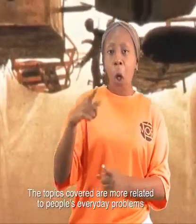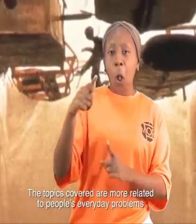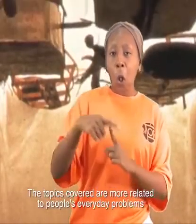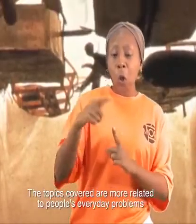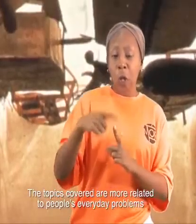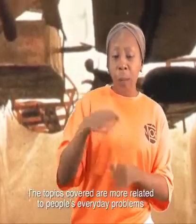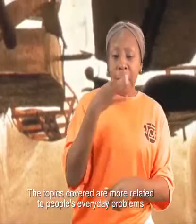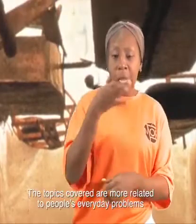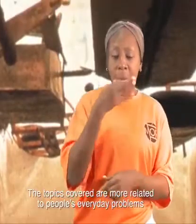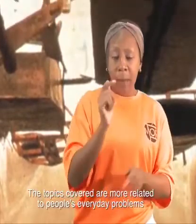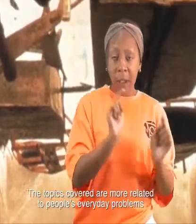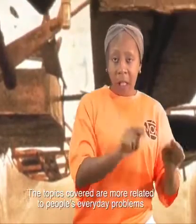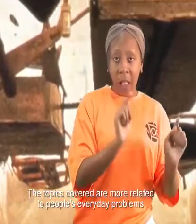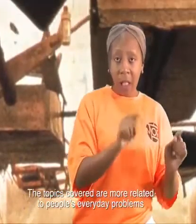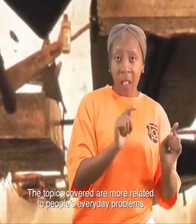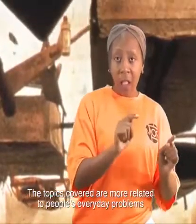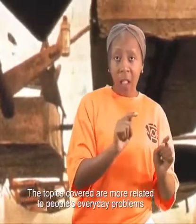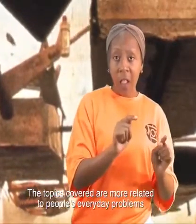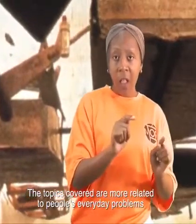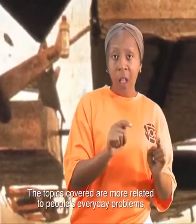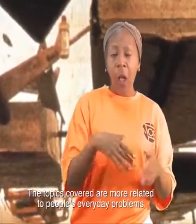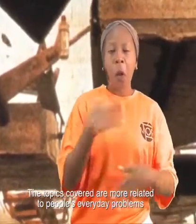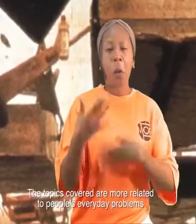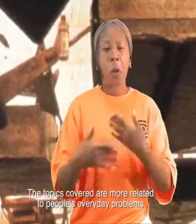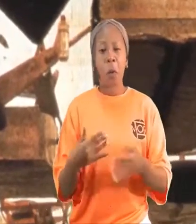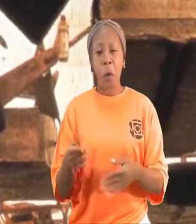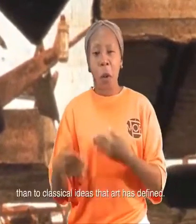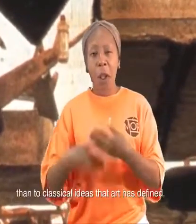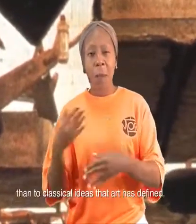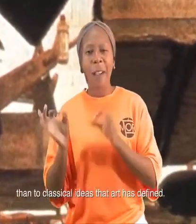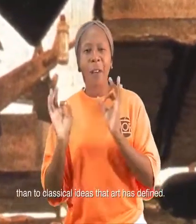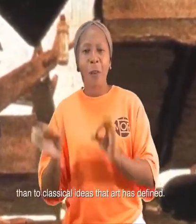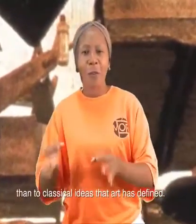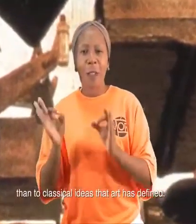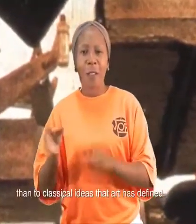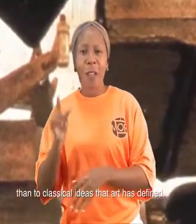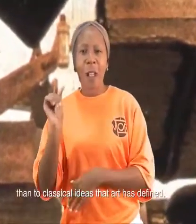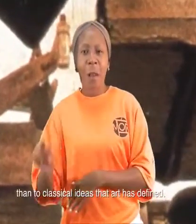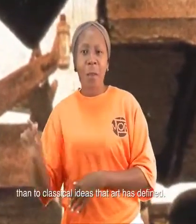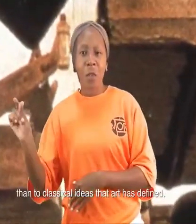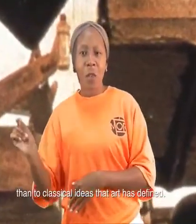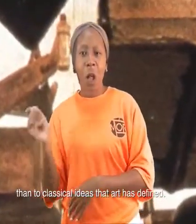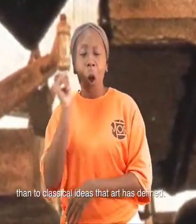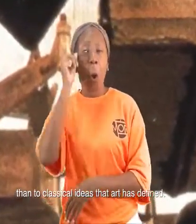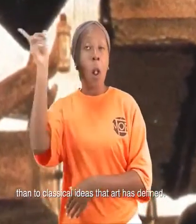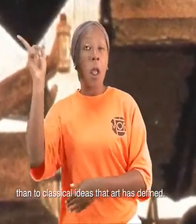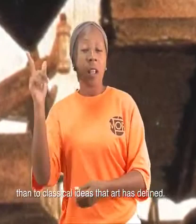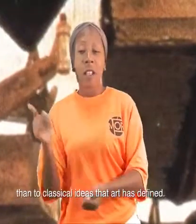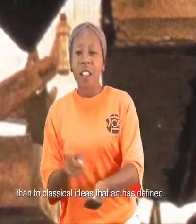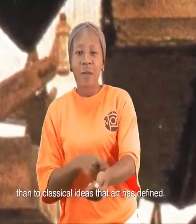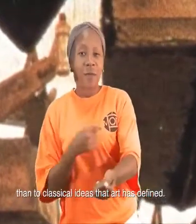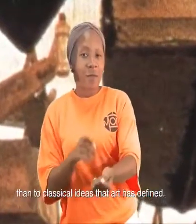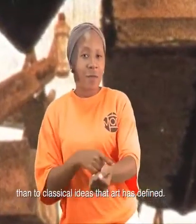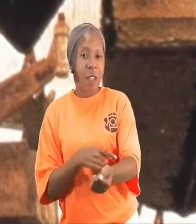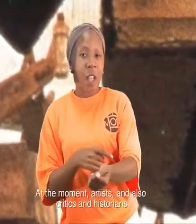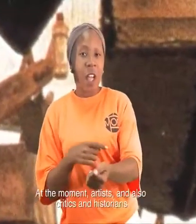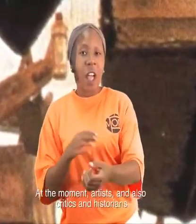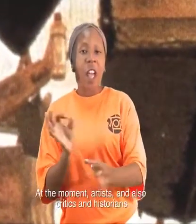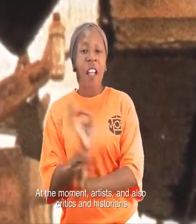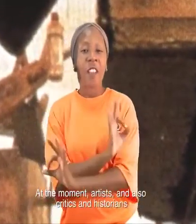relacionados con los problemas diarios habituales de la gente que con las ideas clásicas que ha definido el arte. En este momento,